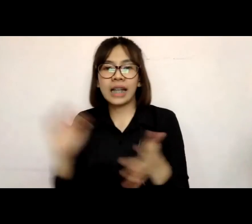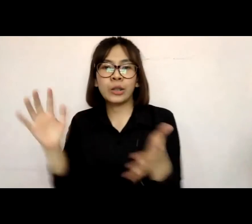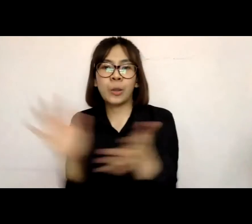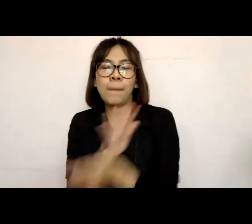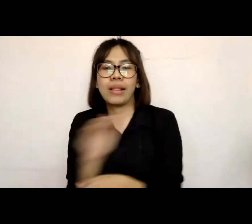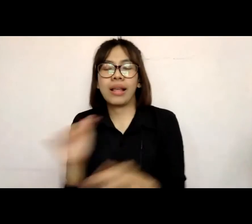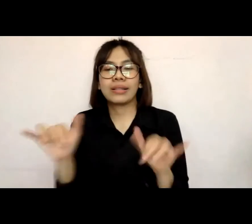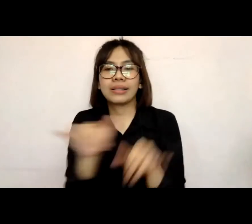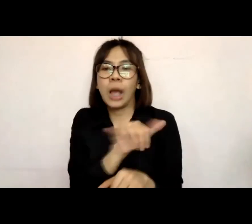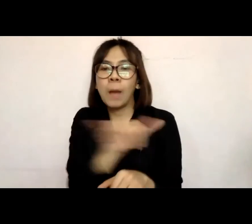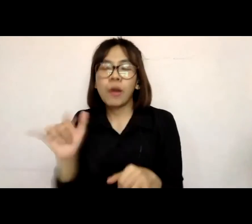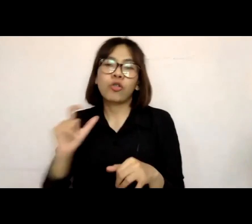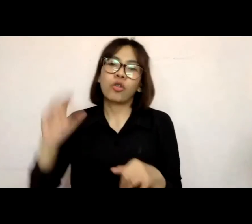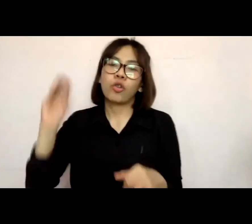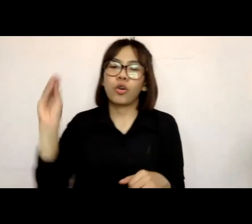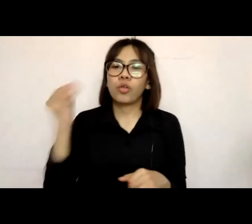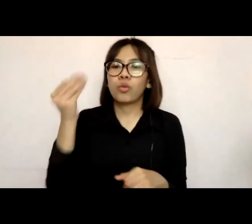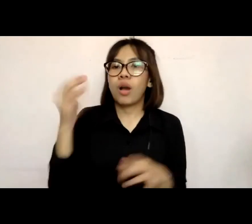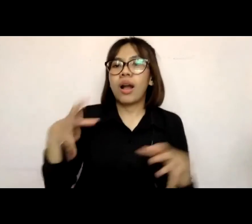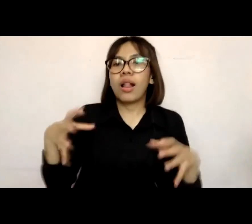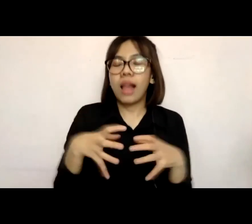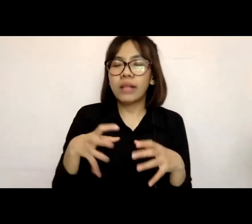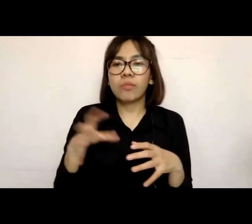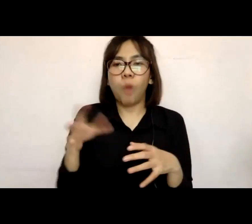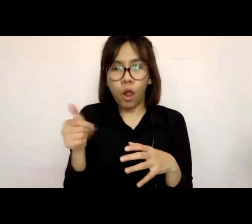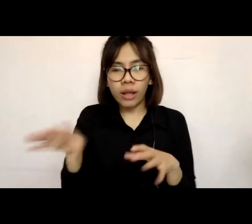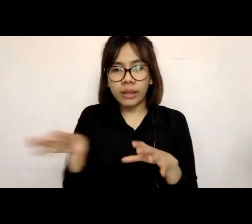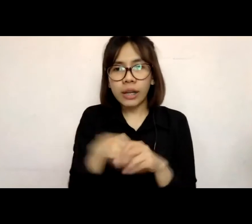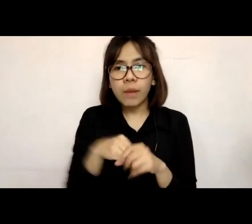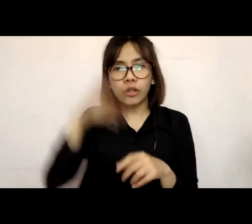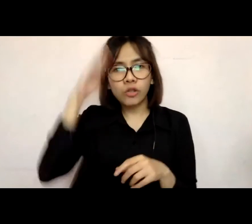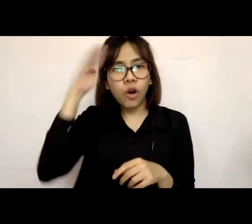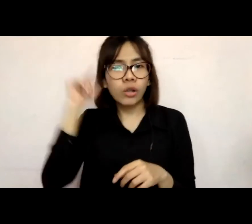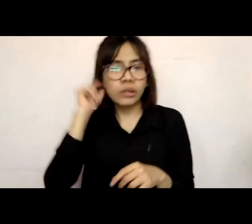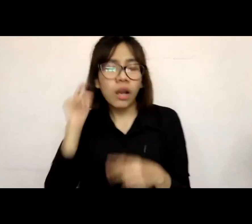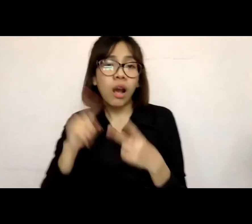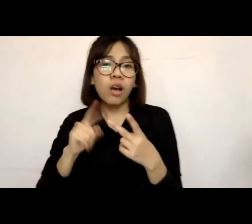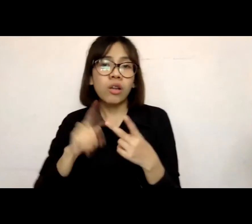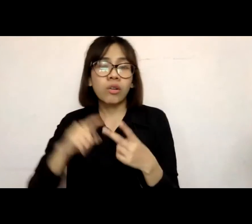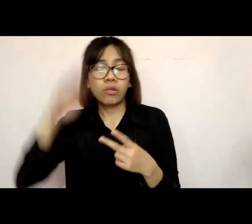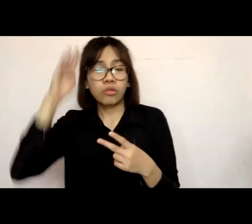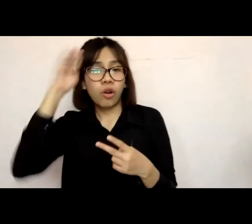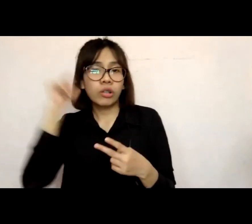ketika program tersebut dilaksanakan, ternyata yang terlihat itu